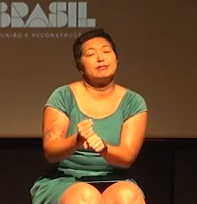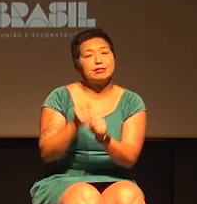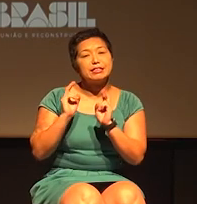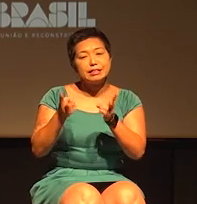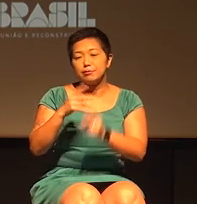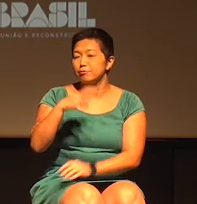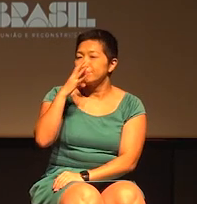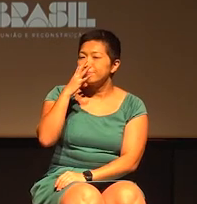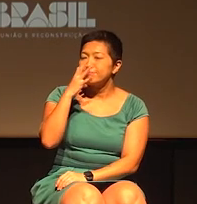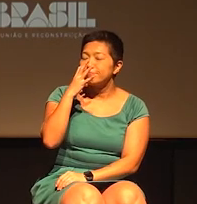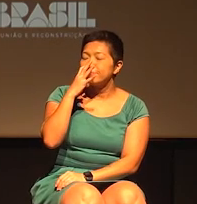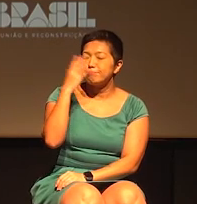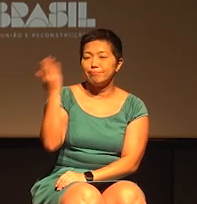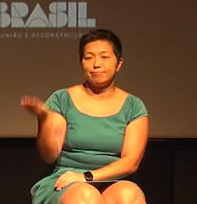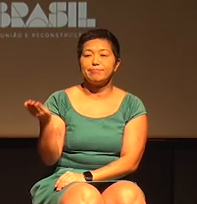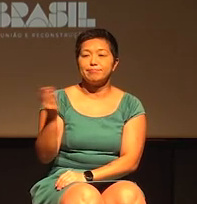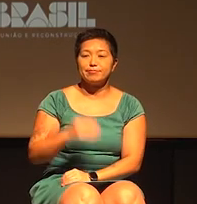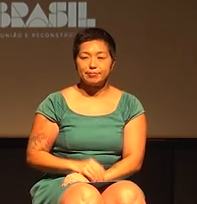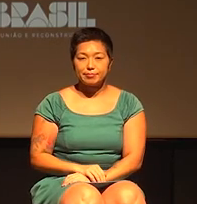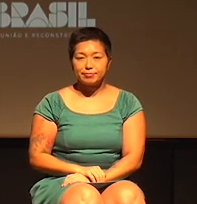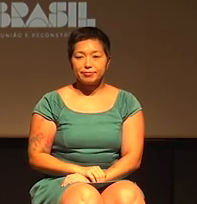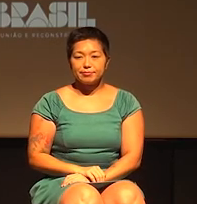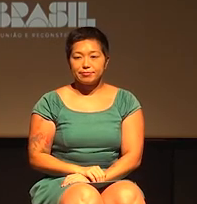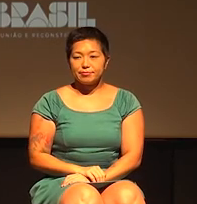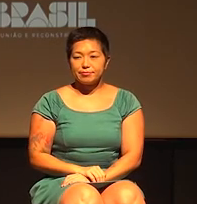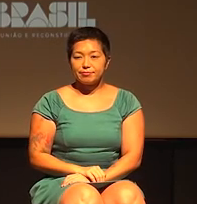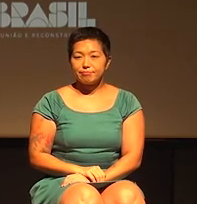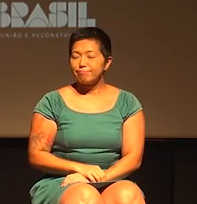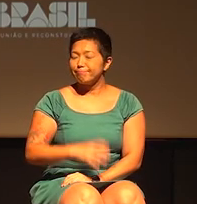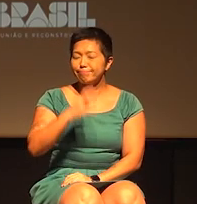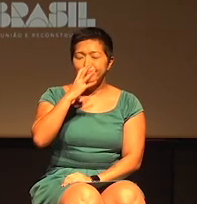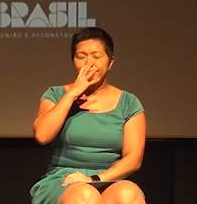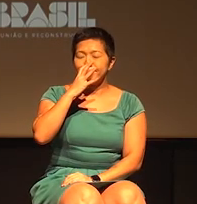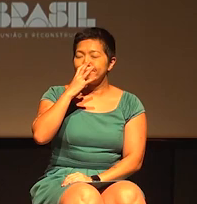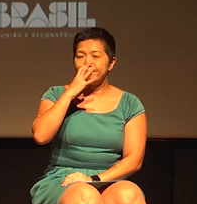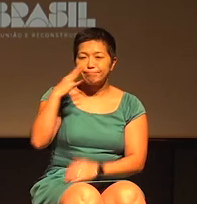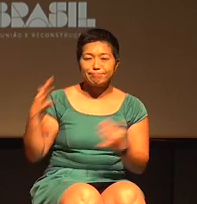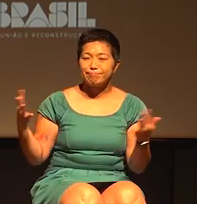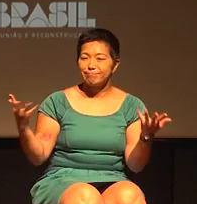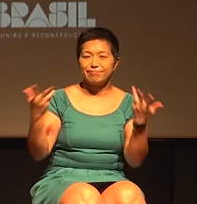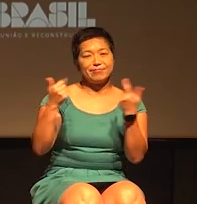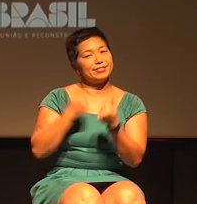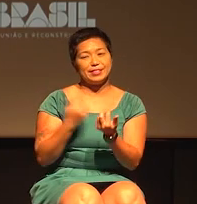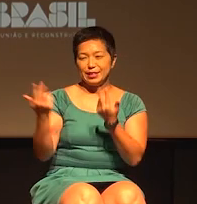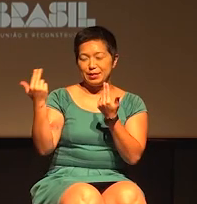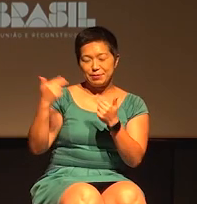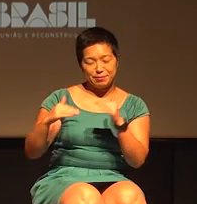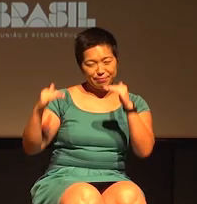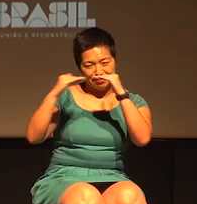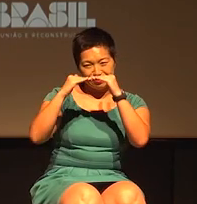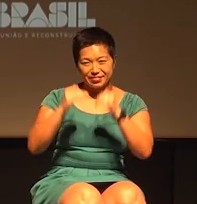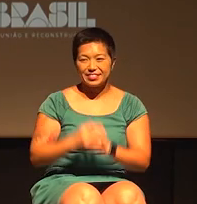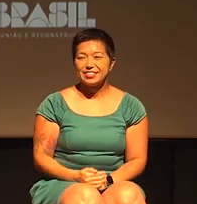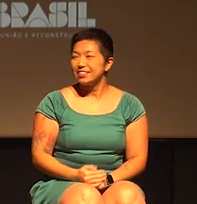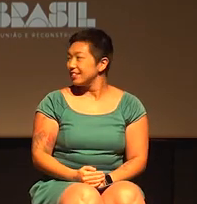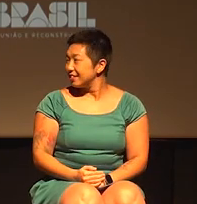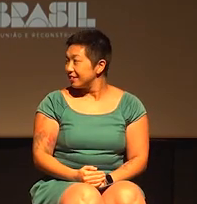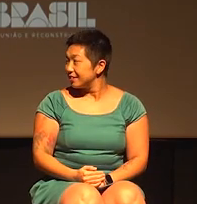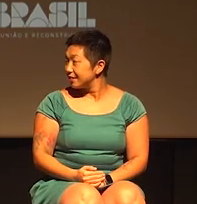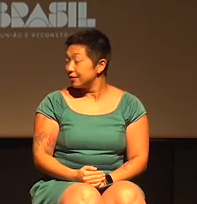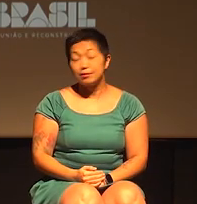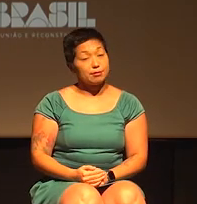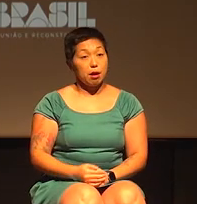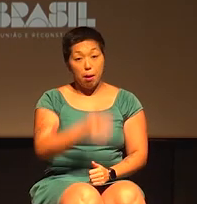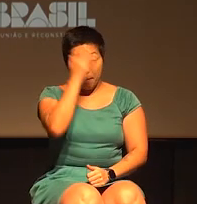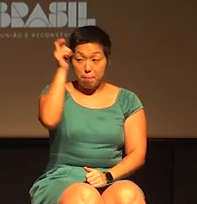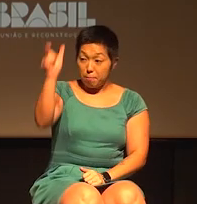tenho uma admiração eh gigante igual somos parceir gente é para